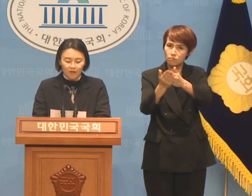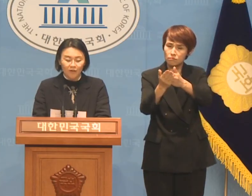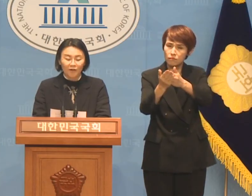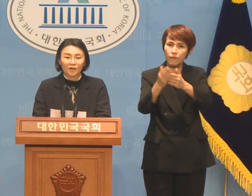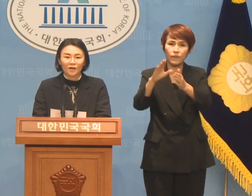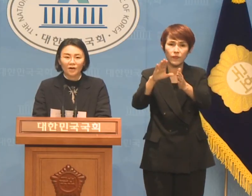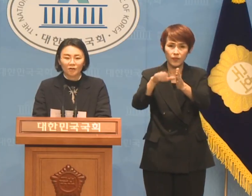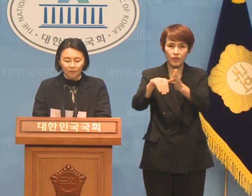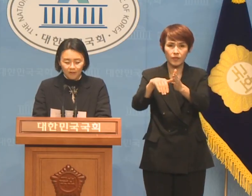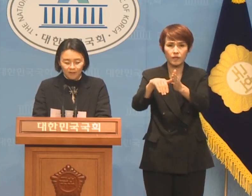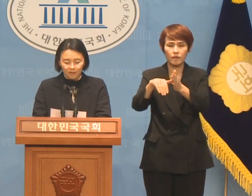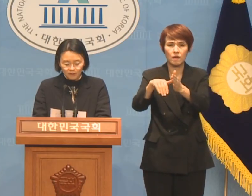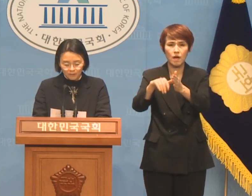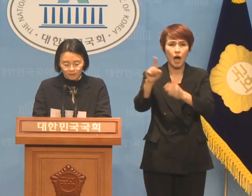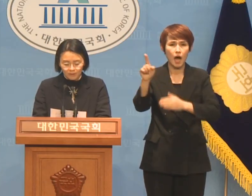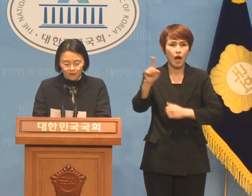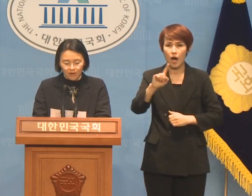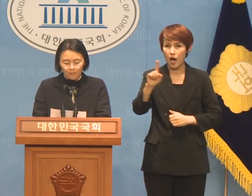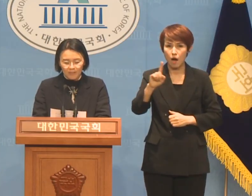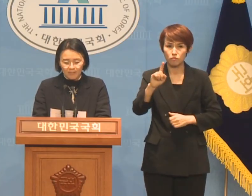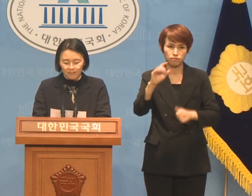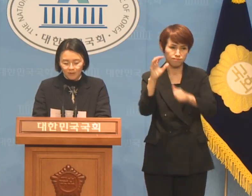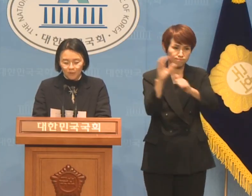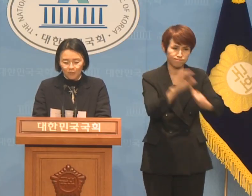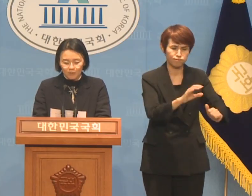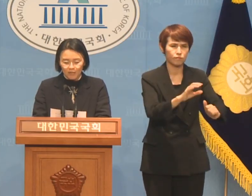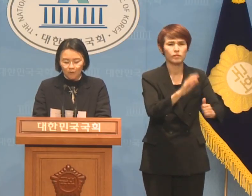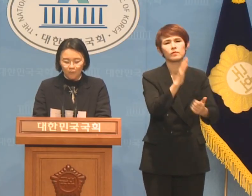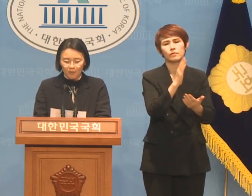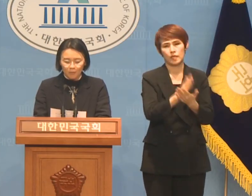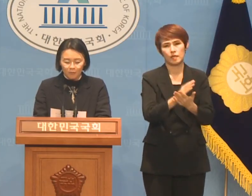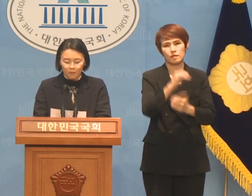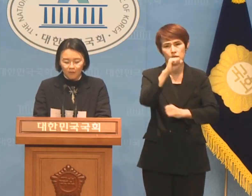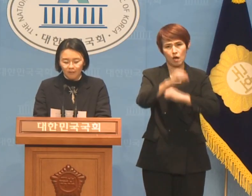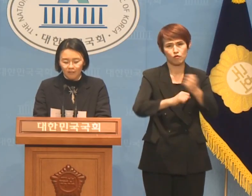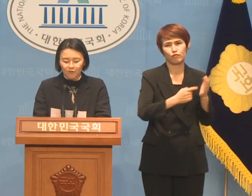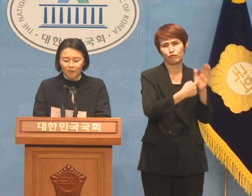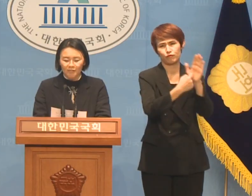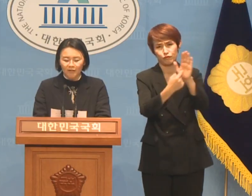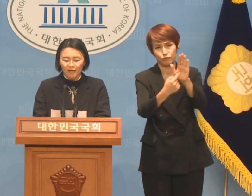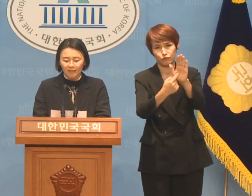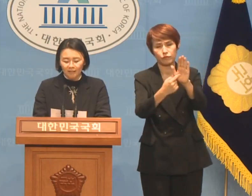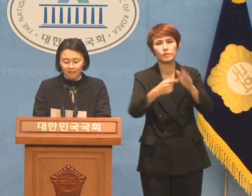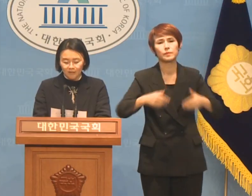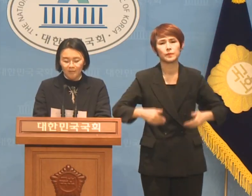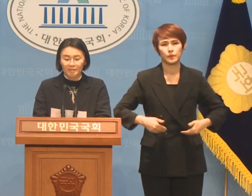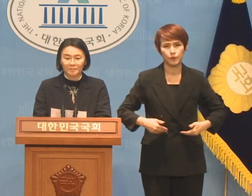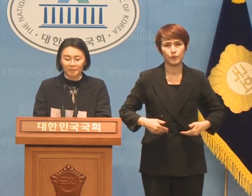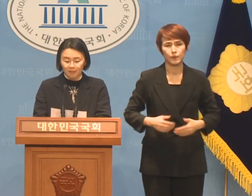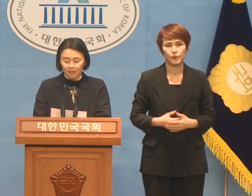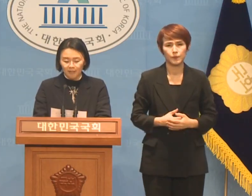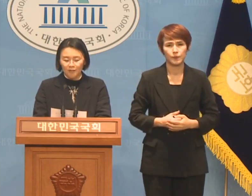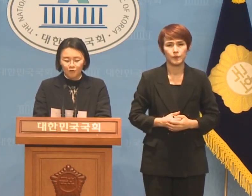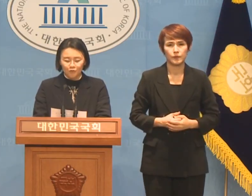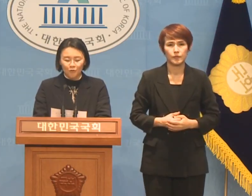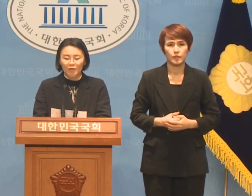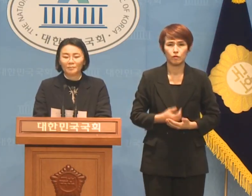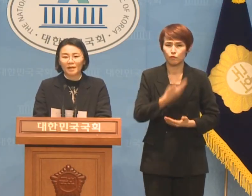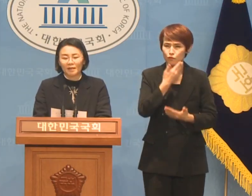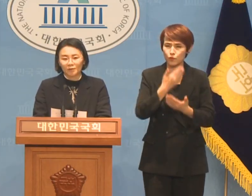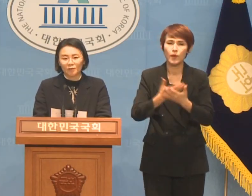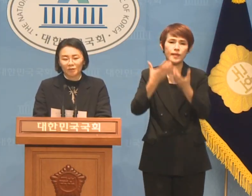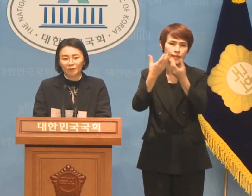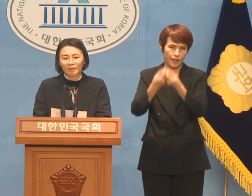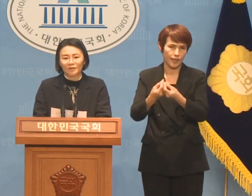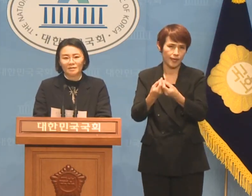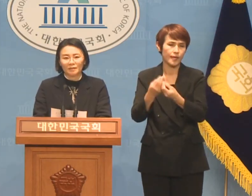과정에서 어떠한 형태로든 억압받지 않고 자유롭게 목소리를 낼 수 있어야 한다는 점을 짚은 중요한